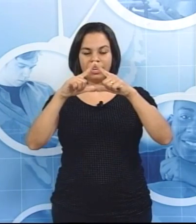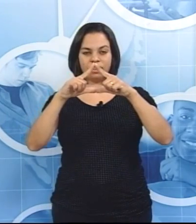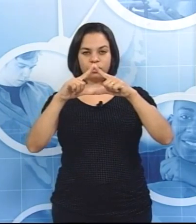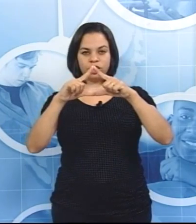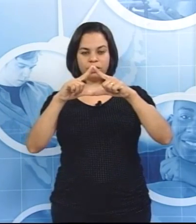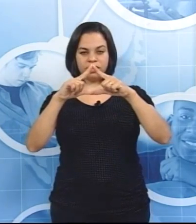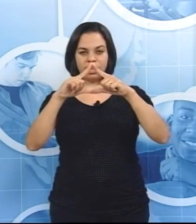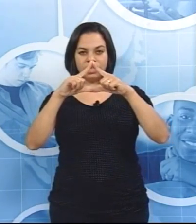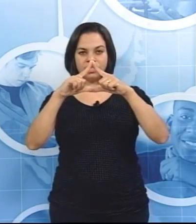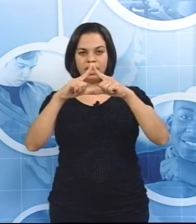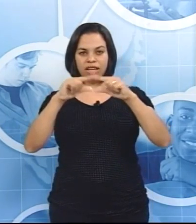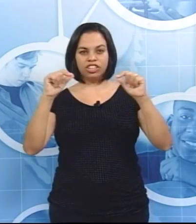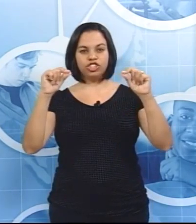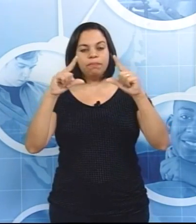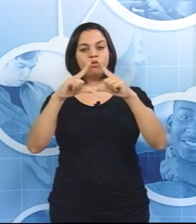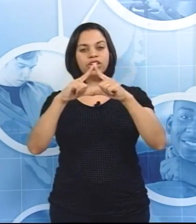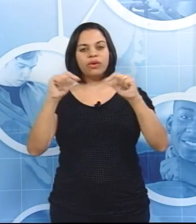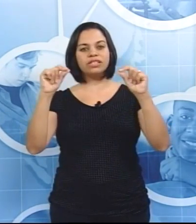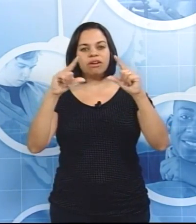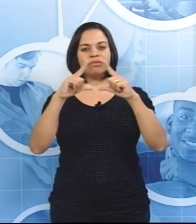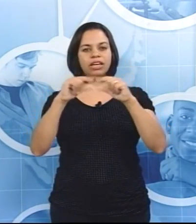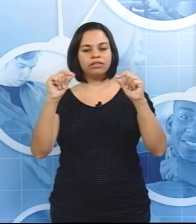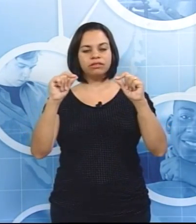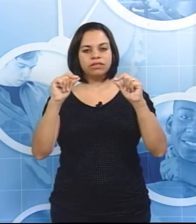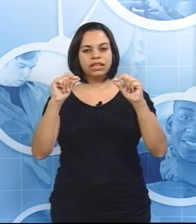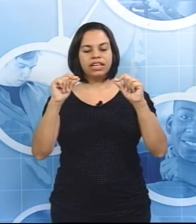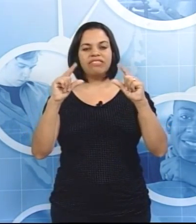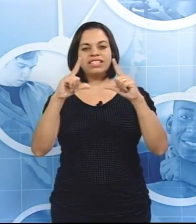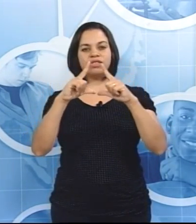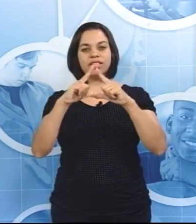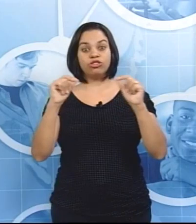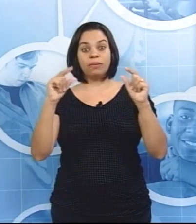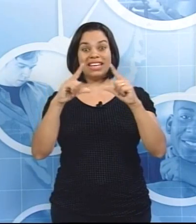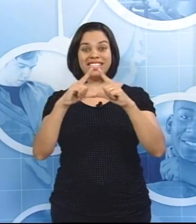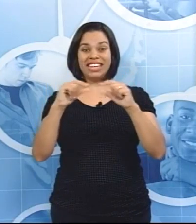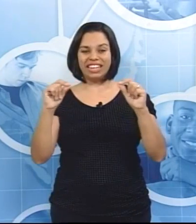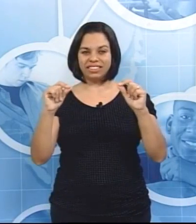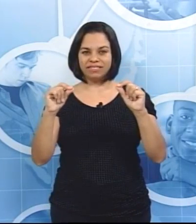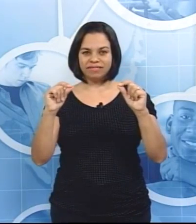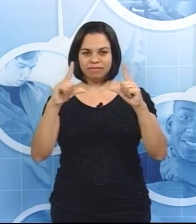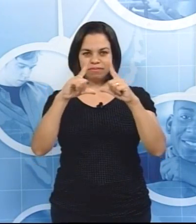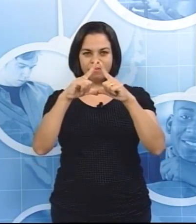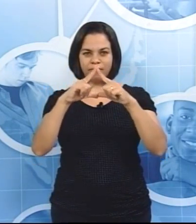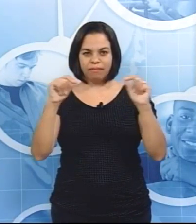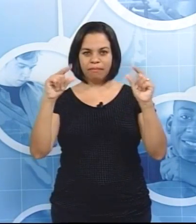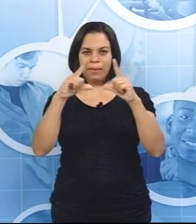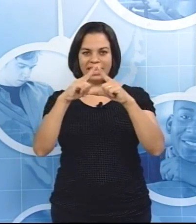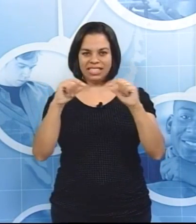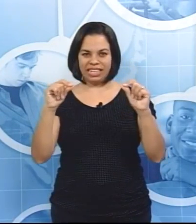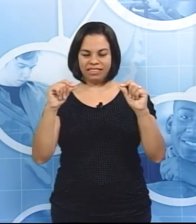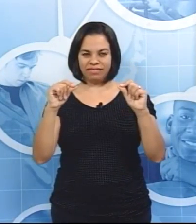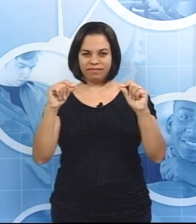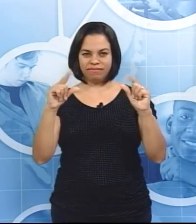que eu estou mostrando para vocês. E a gente puxa com esse movimento e vai ser o sinal de Brasília. Brasília.